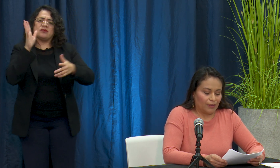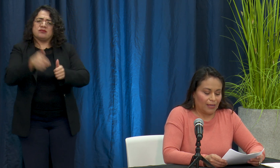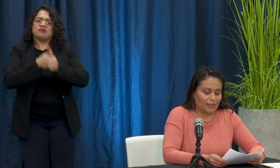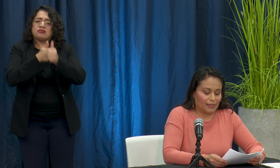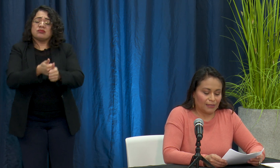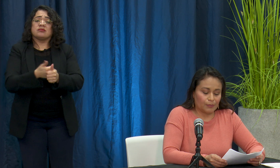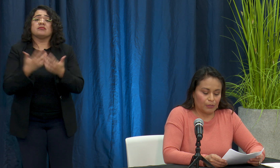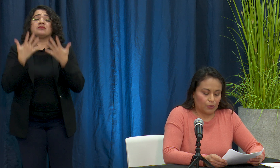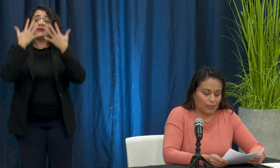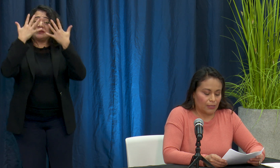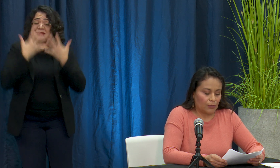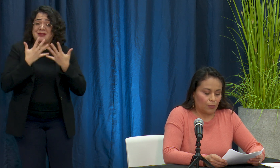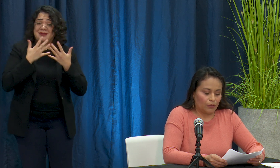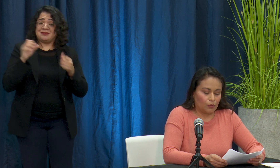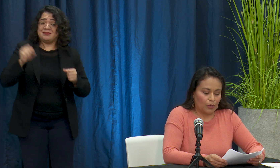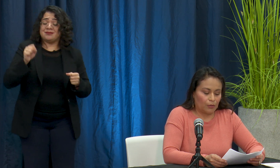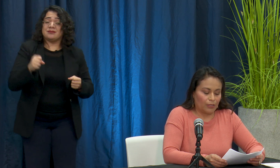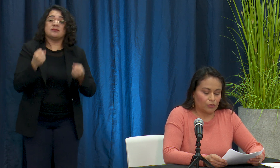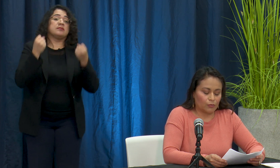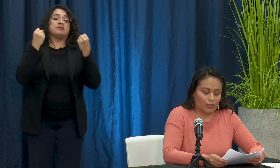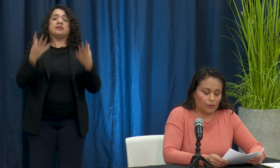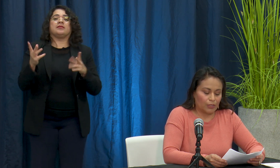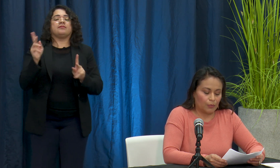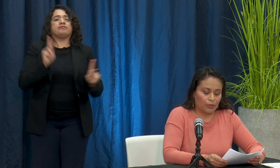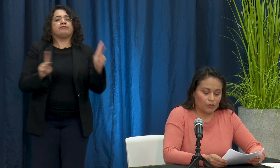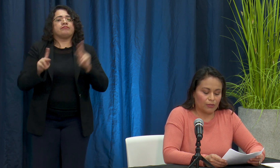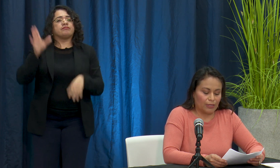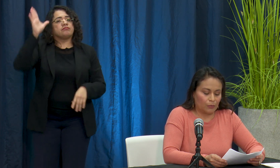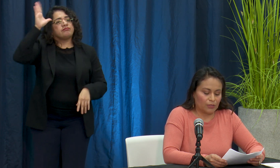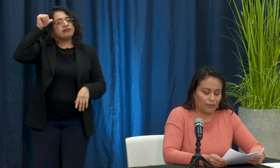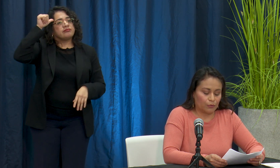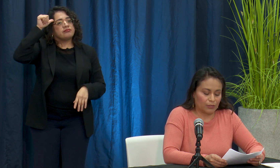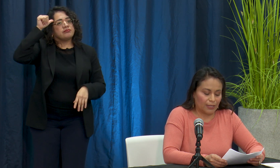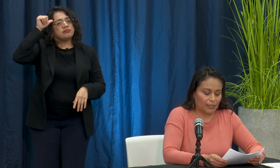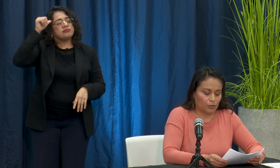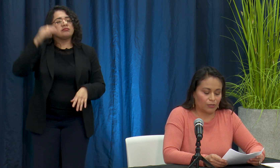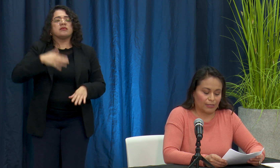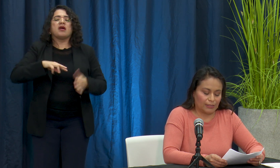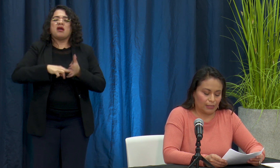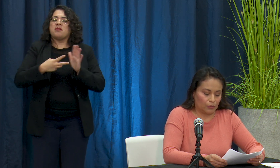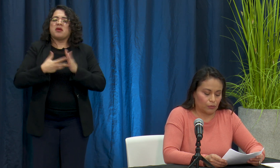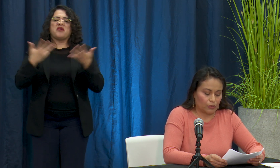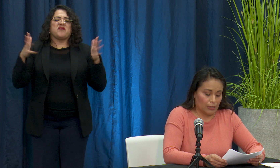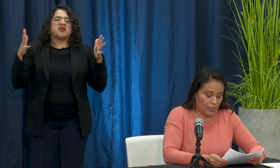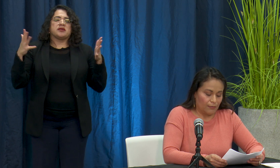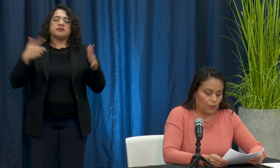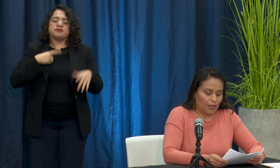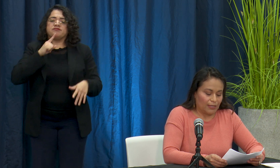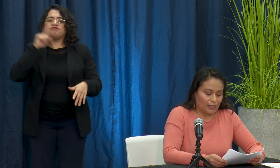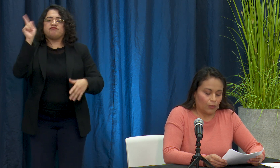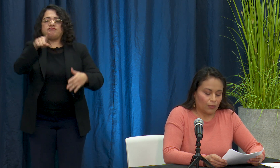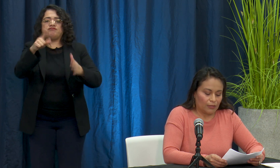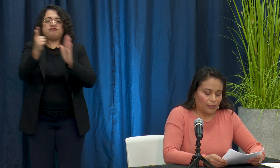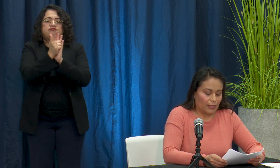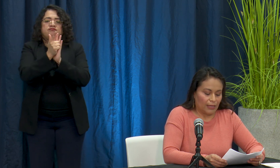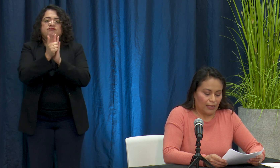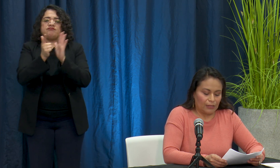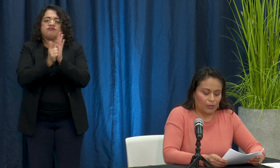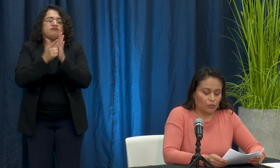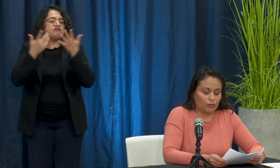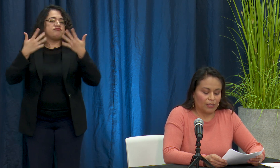Lamentablemente, todavía hay ciertas personas que no han tomado estos medios y por eso tenemos que enforzar estos requisitos. Violar esta